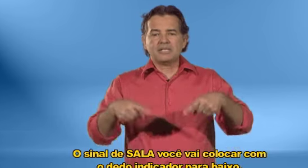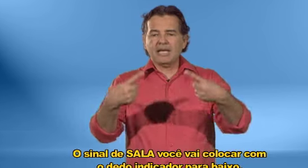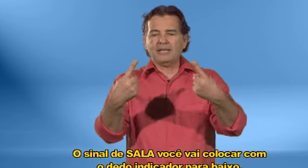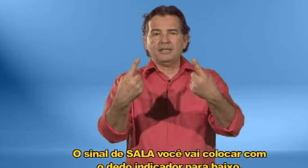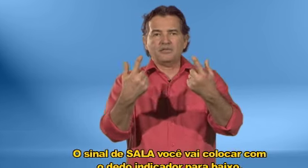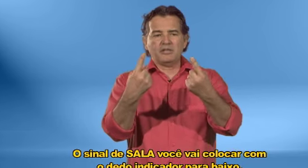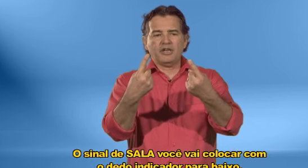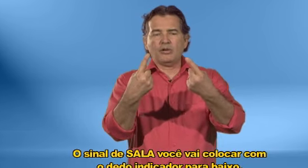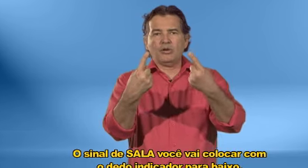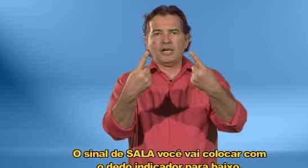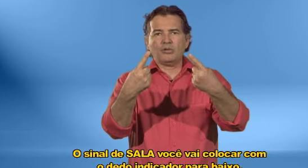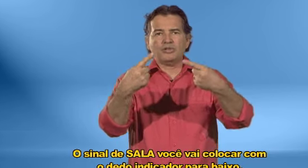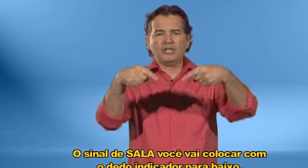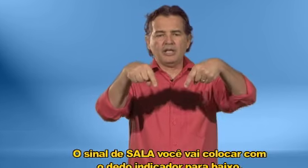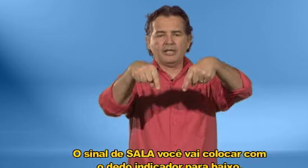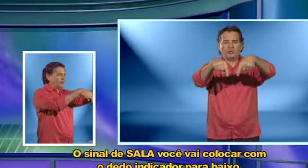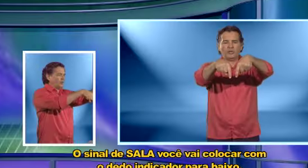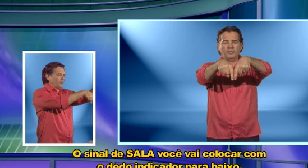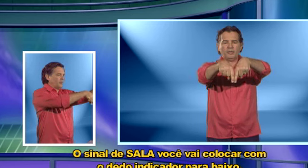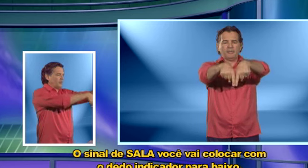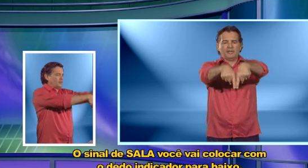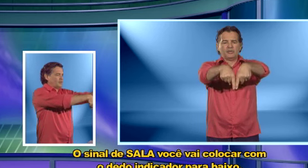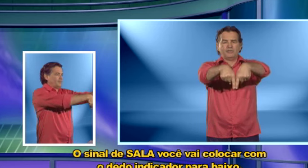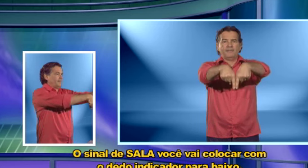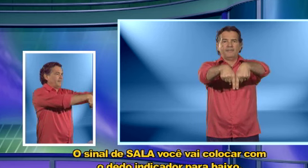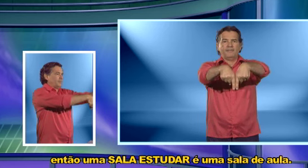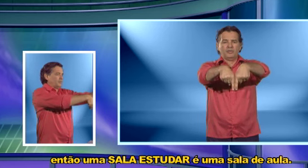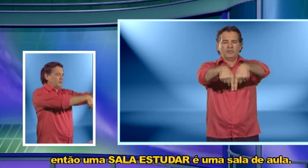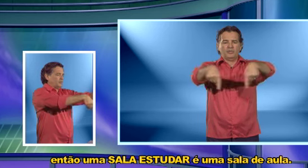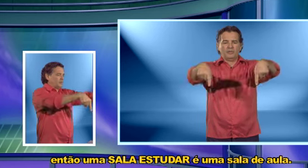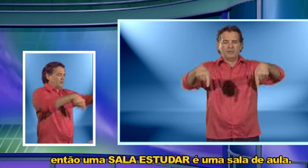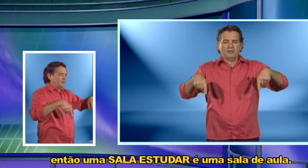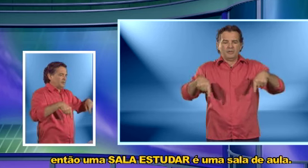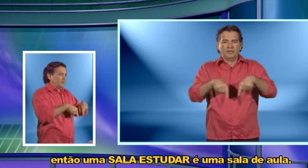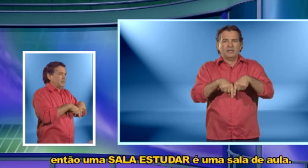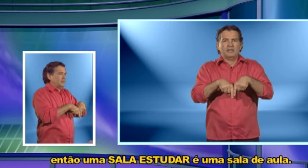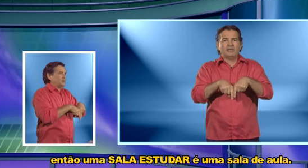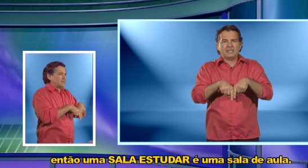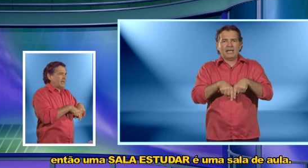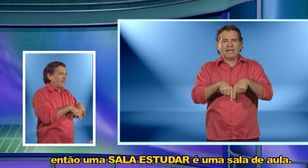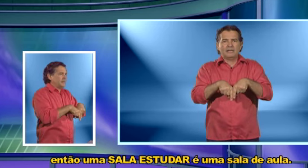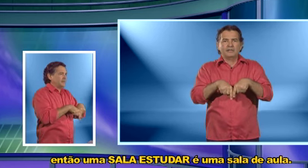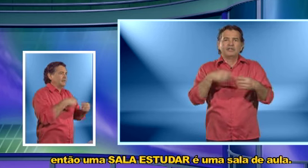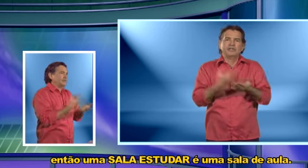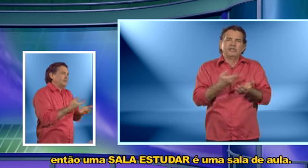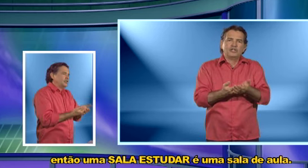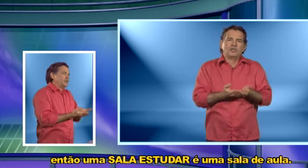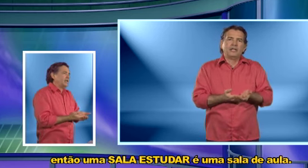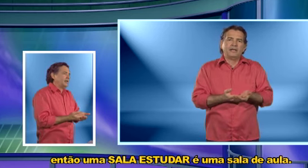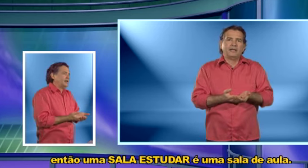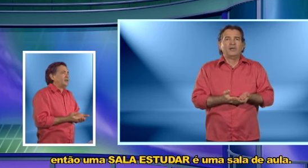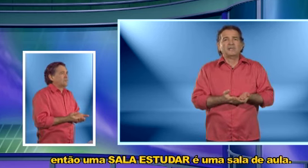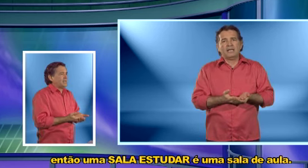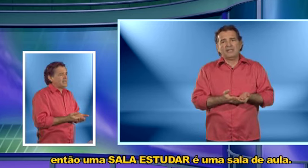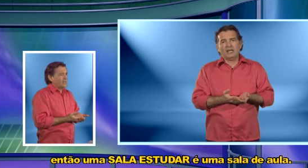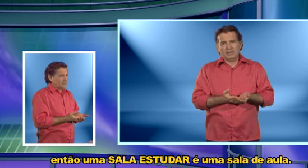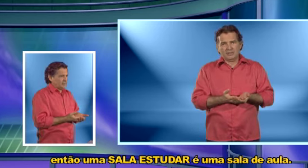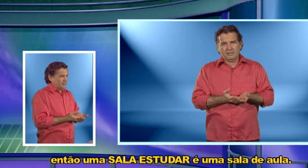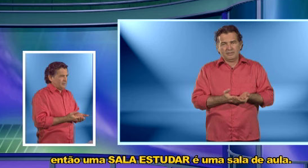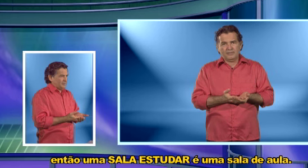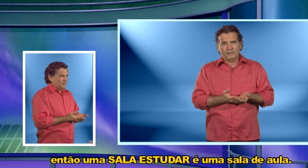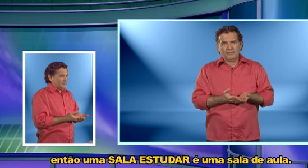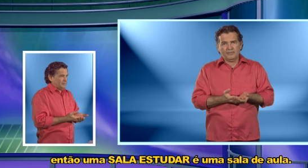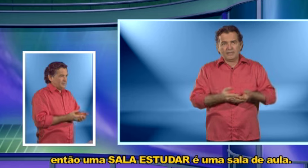sinal de sala, você vai colocar com o dedo indicador para baixo. Então, uma sala de estudar, é uma sala de